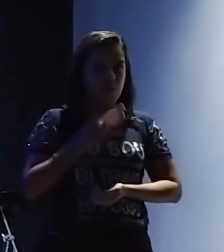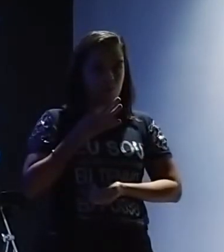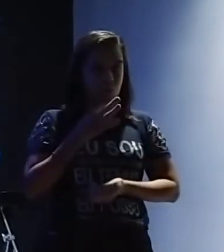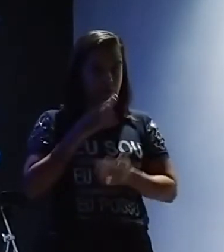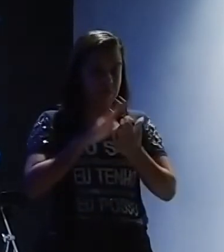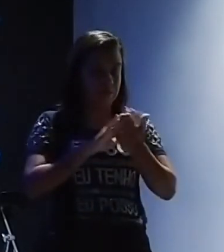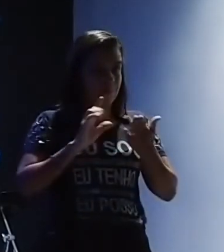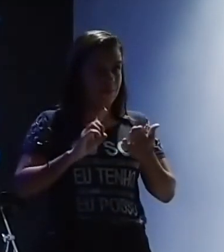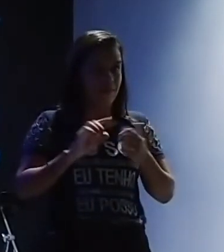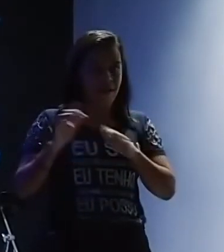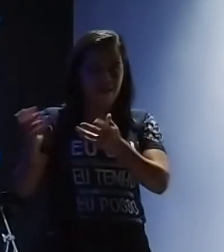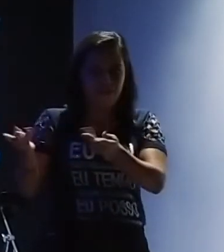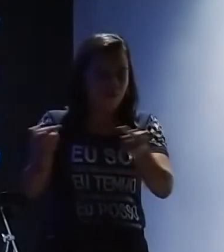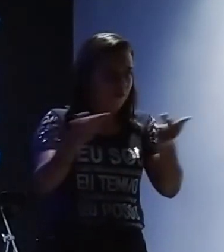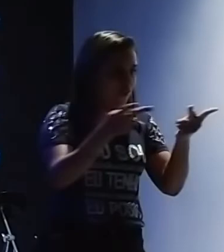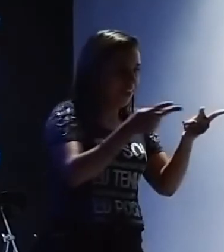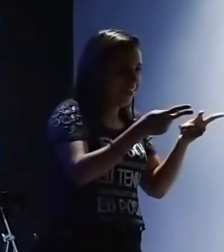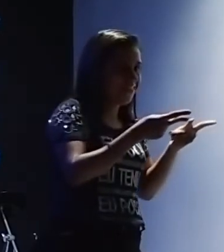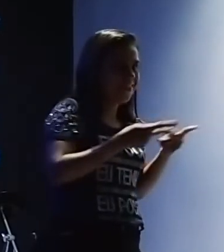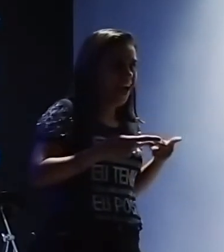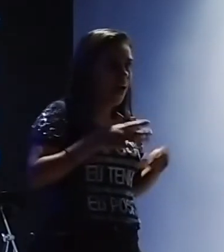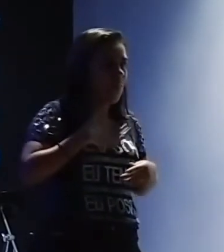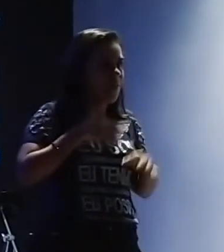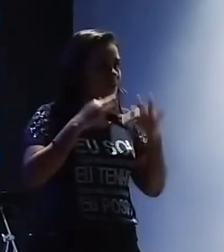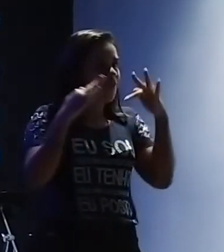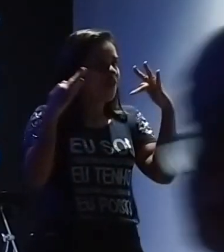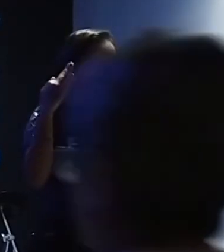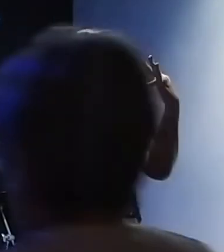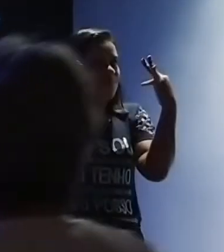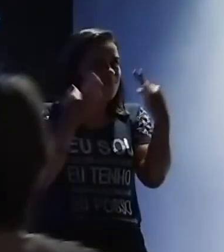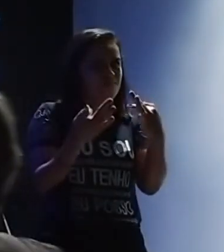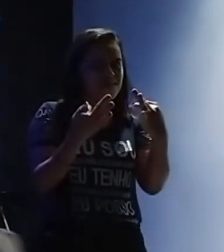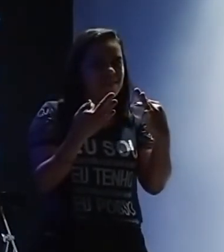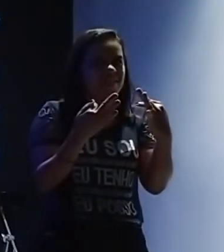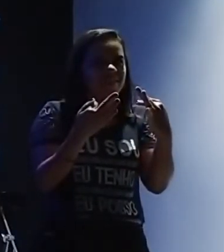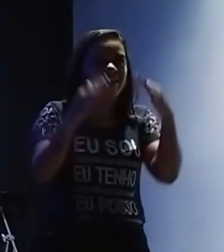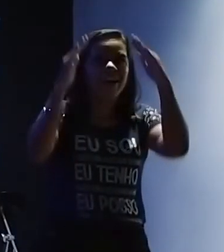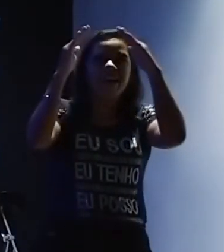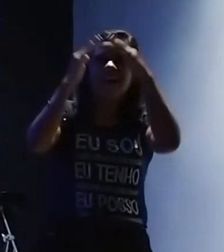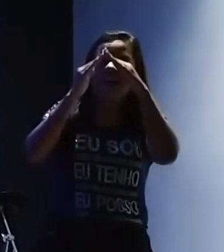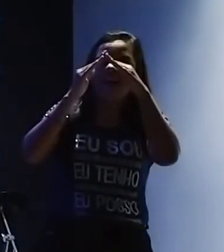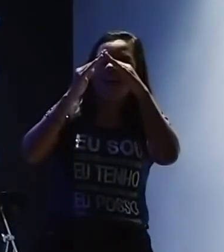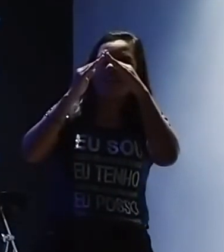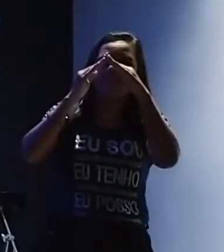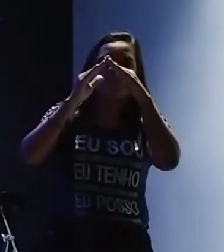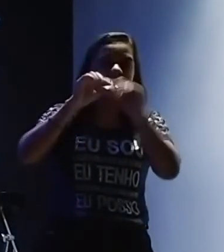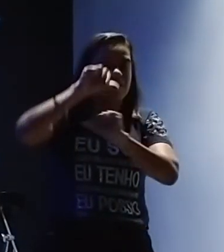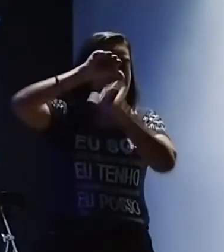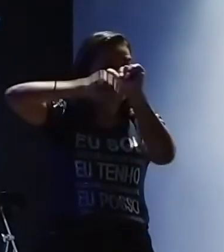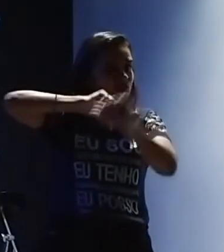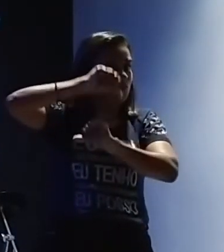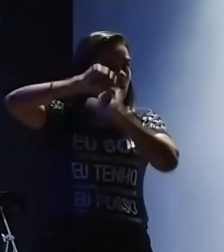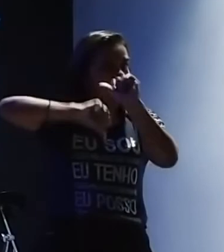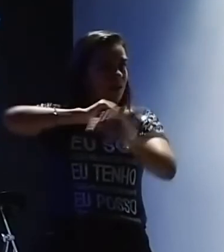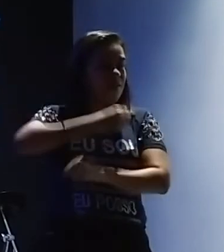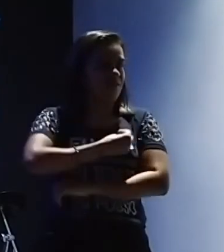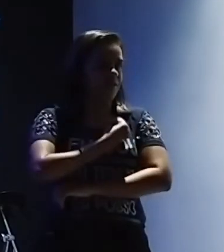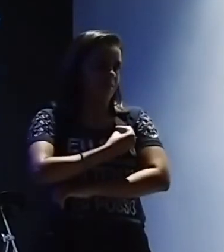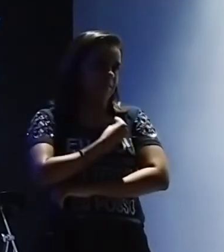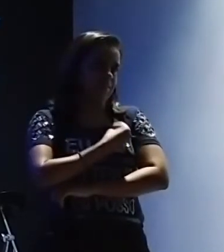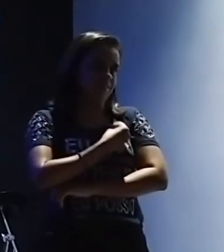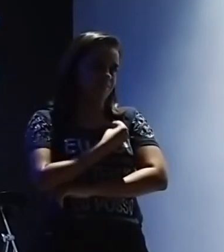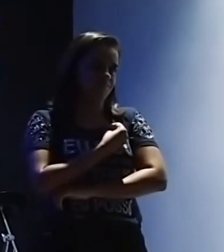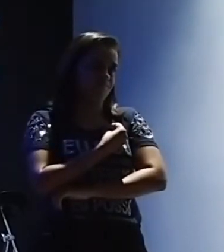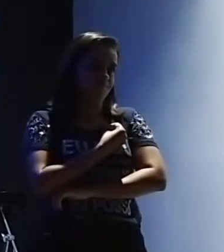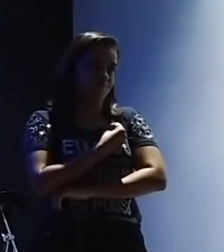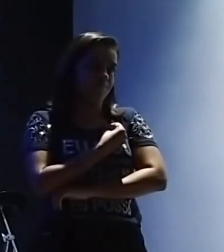meu terraço e vou mostrar para eles esse evangelho que vai transformar a vida deles.